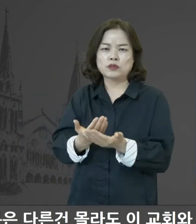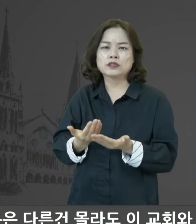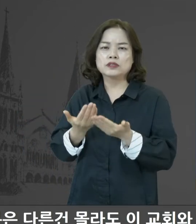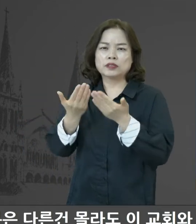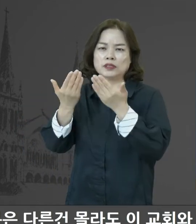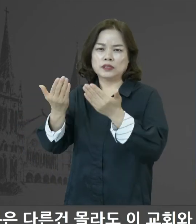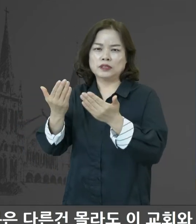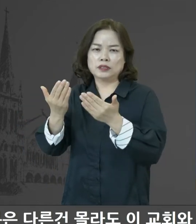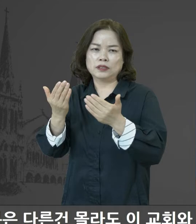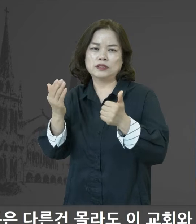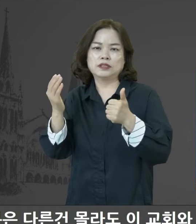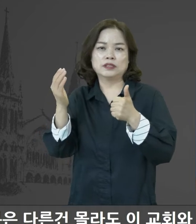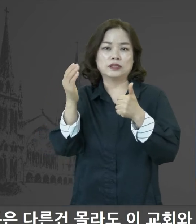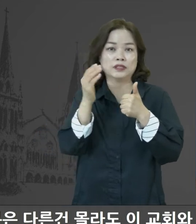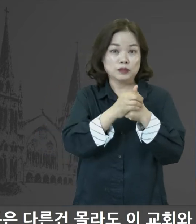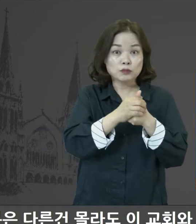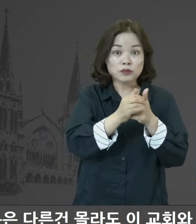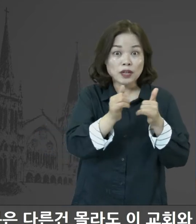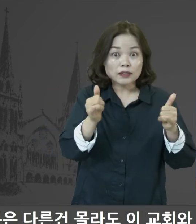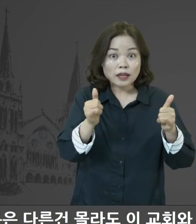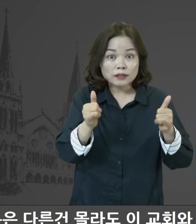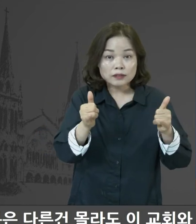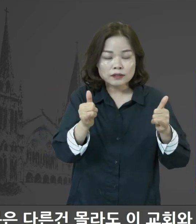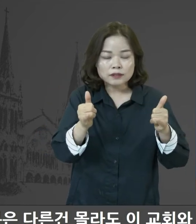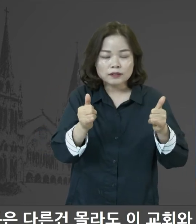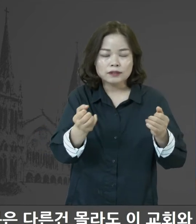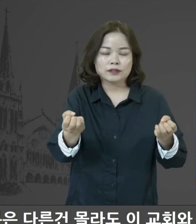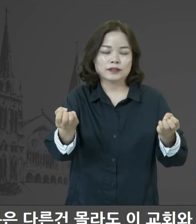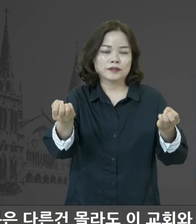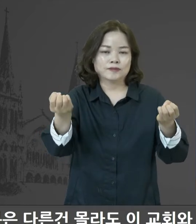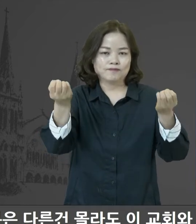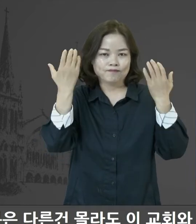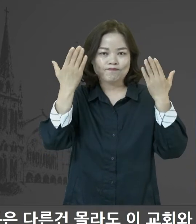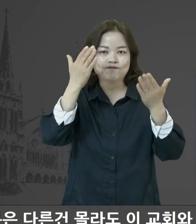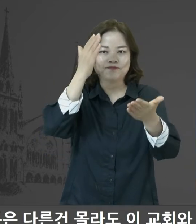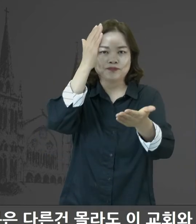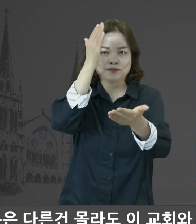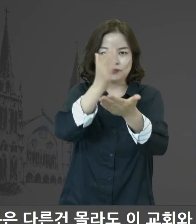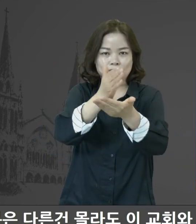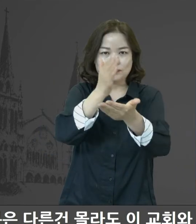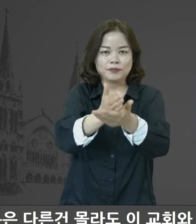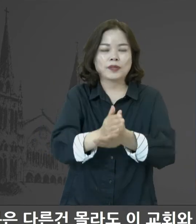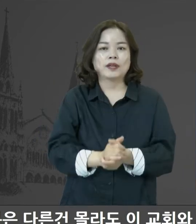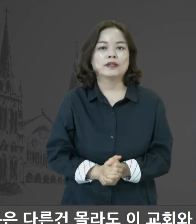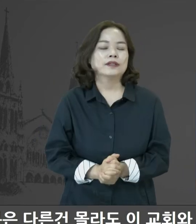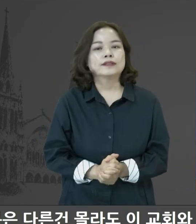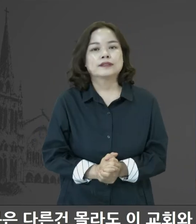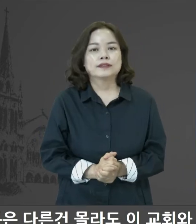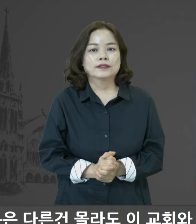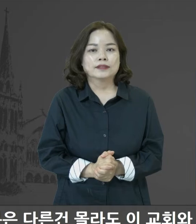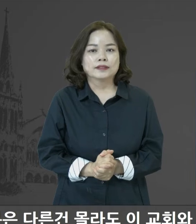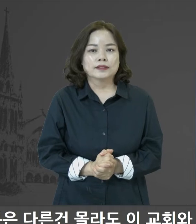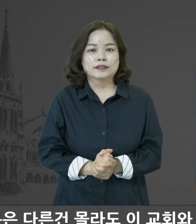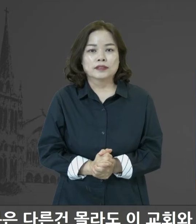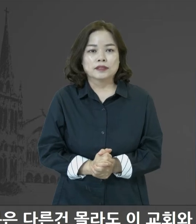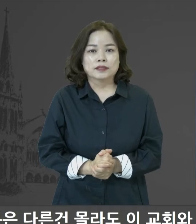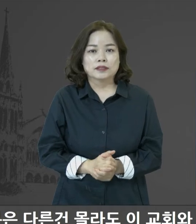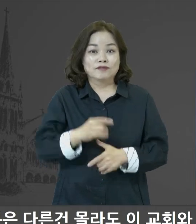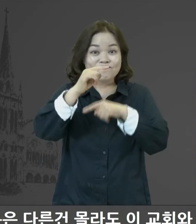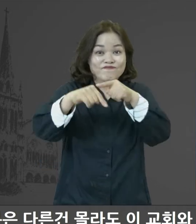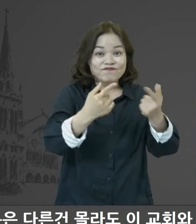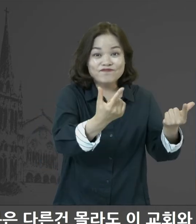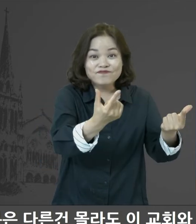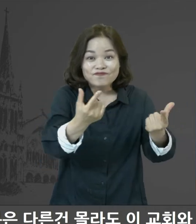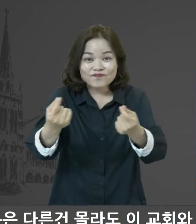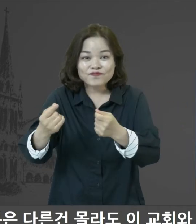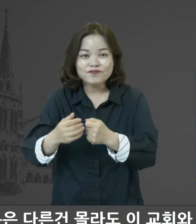사람이 되었다라고 하는 것은 결코 놓치지 마시기 바랍니다. 한번 따라